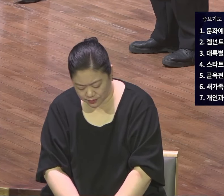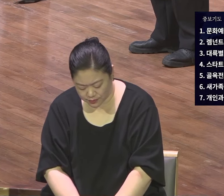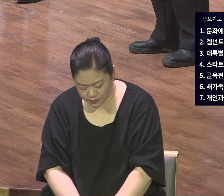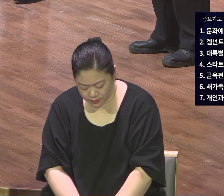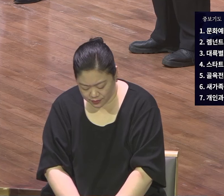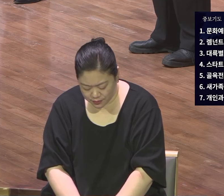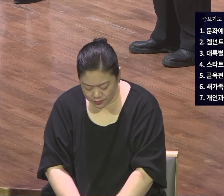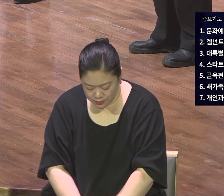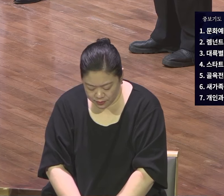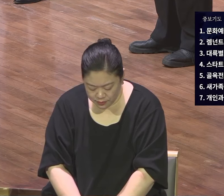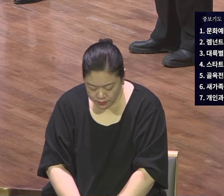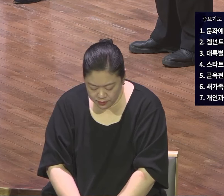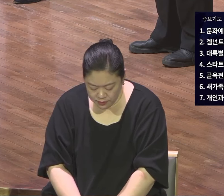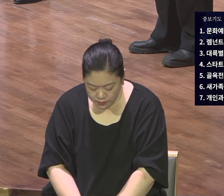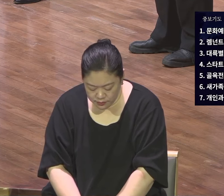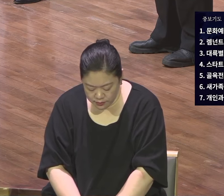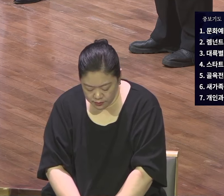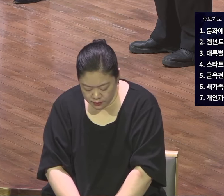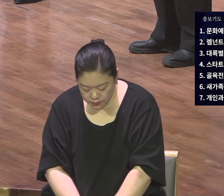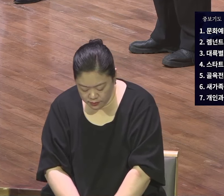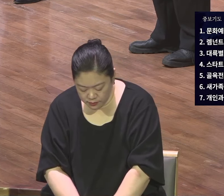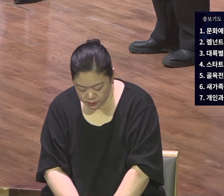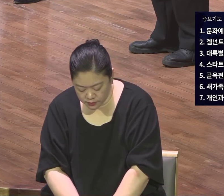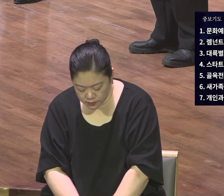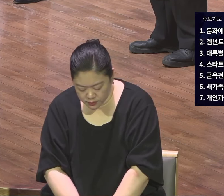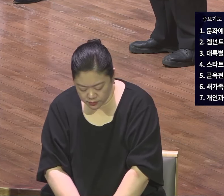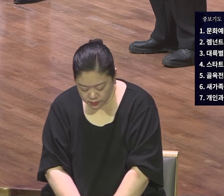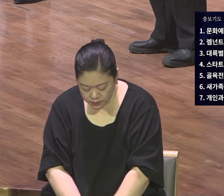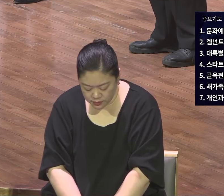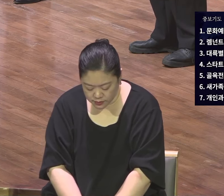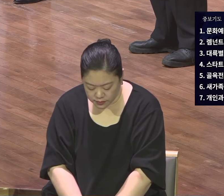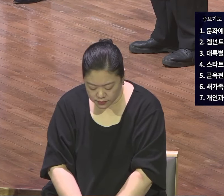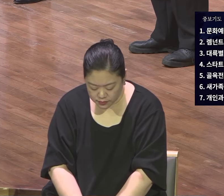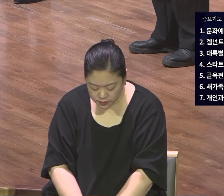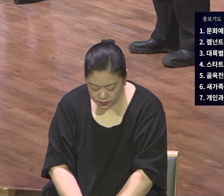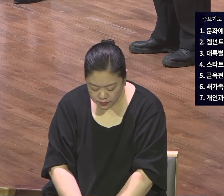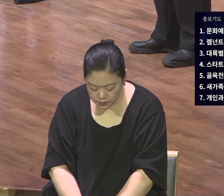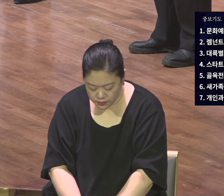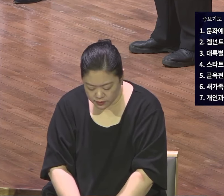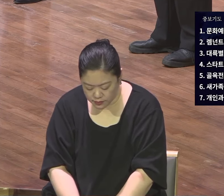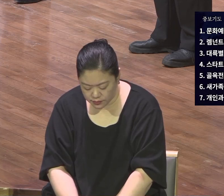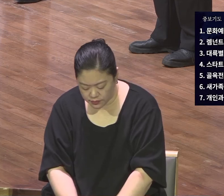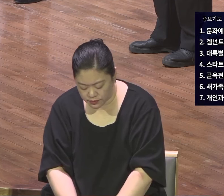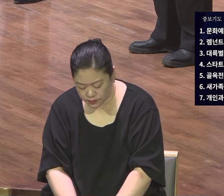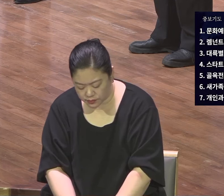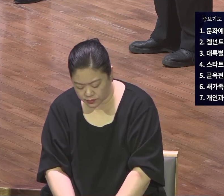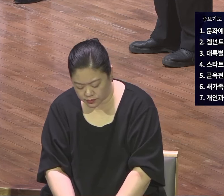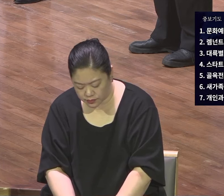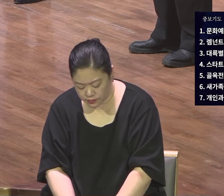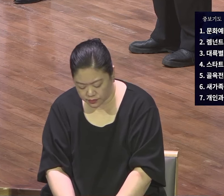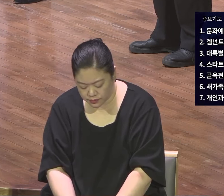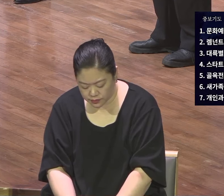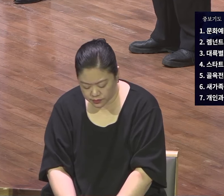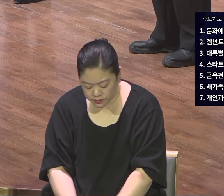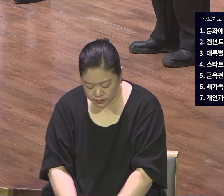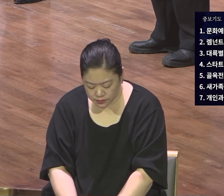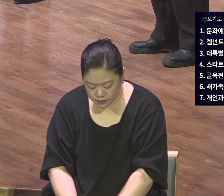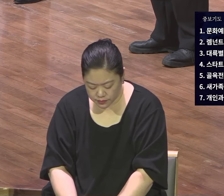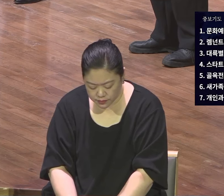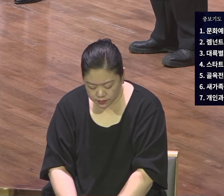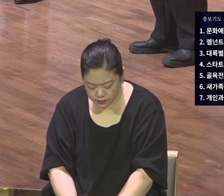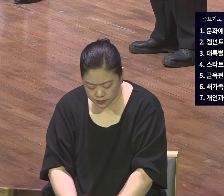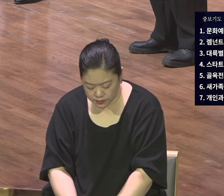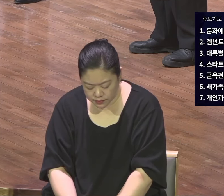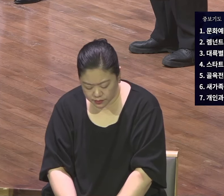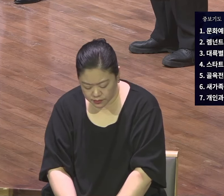도와주셨으며, 시공과 수호의 역사가 임하게 도와주셨으며, 하나님 기상치사가 된장 속에 우리의 지역과